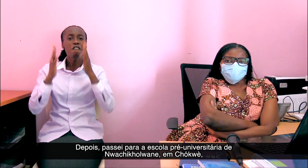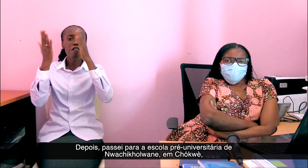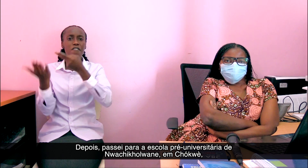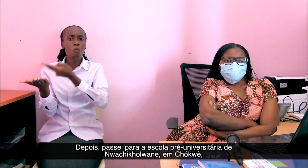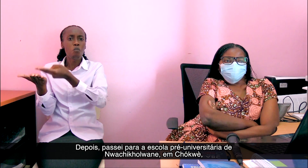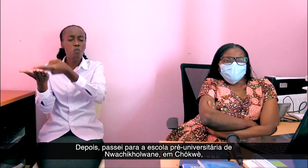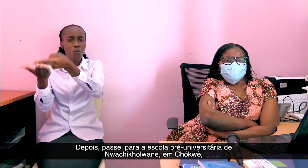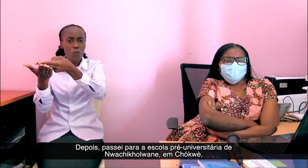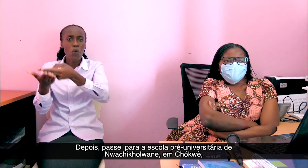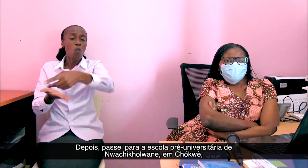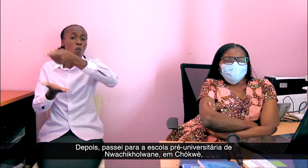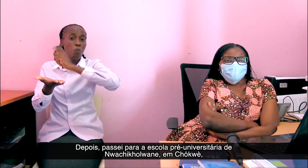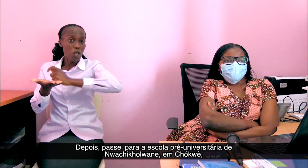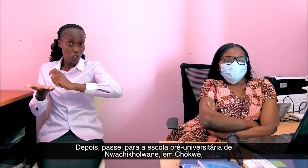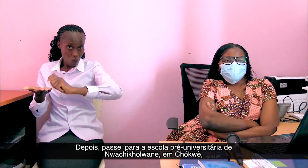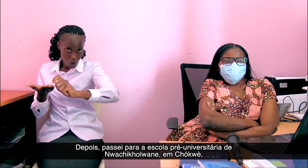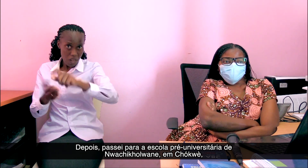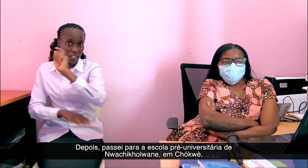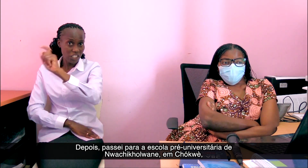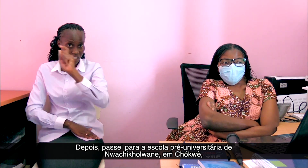escola pré-universitária de Moachicolwane,